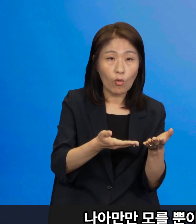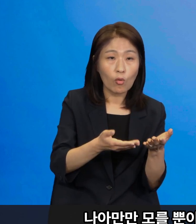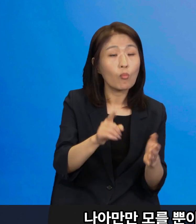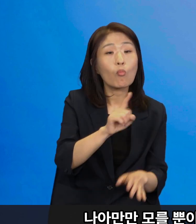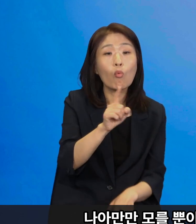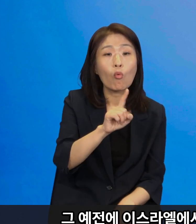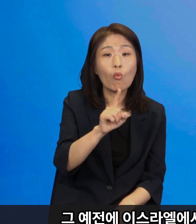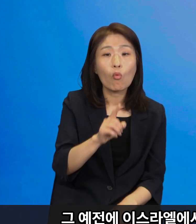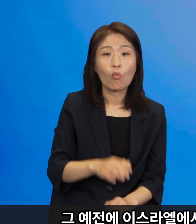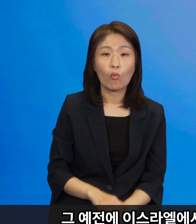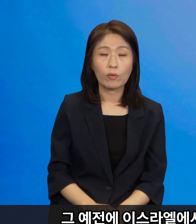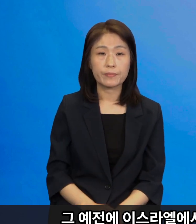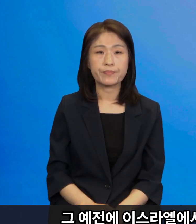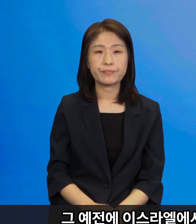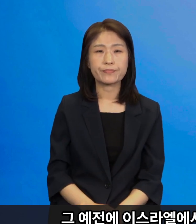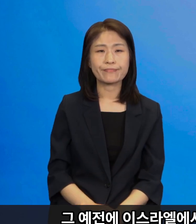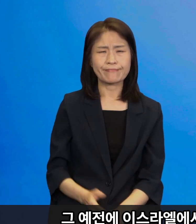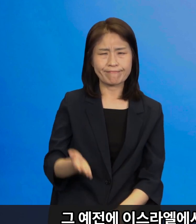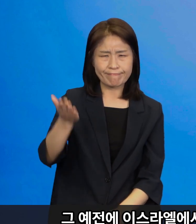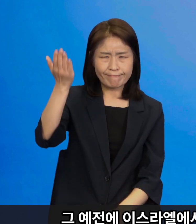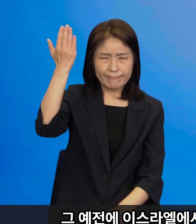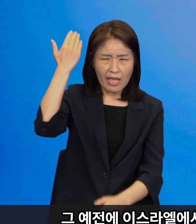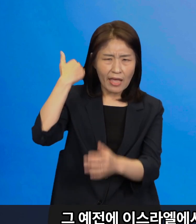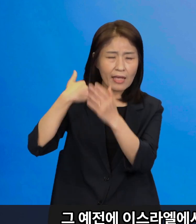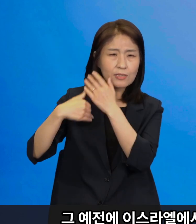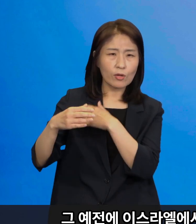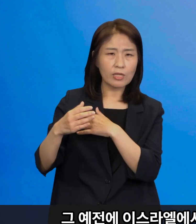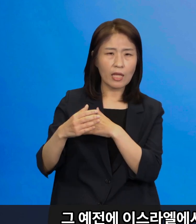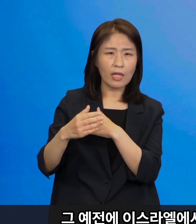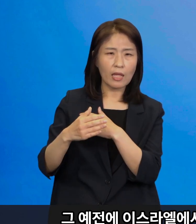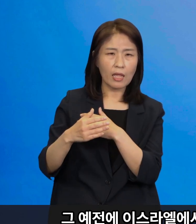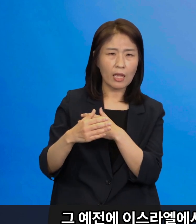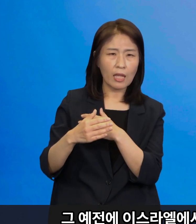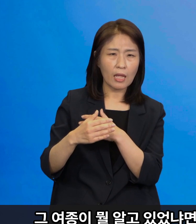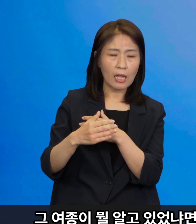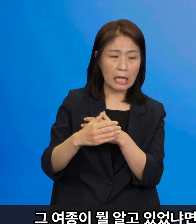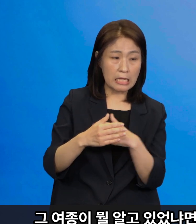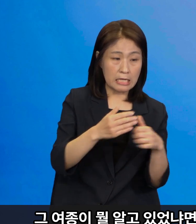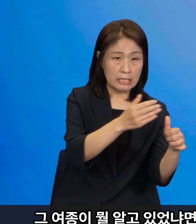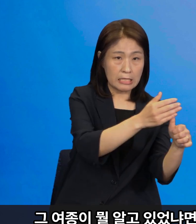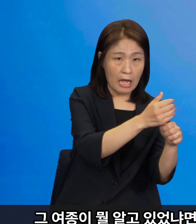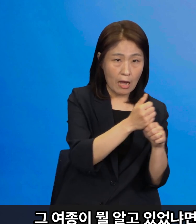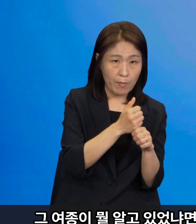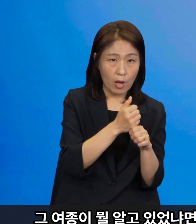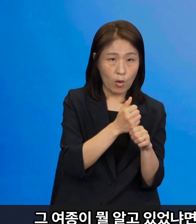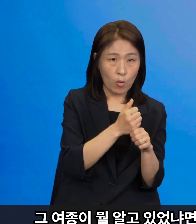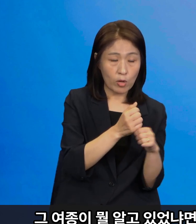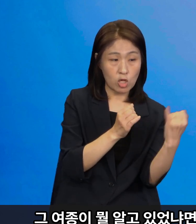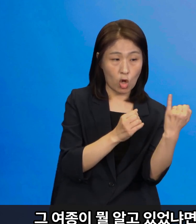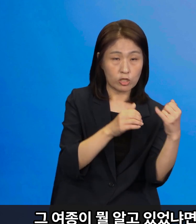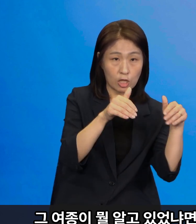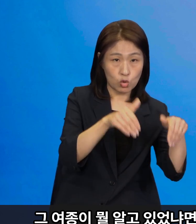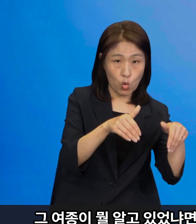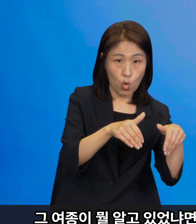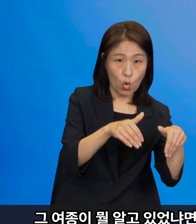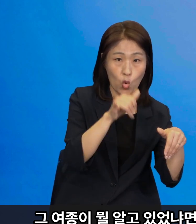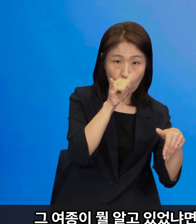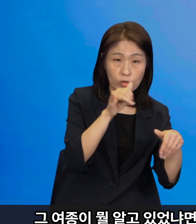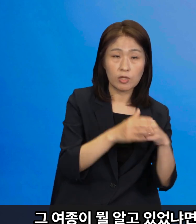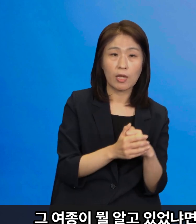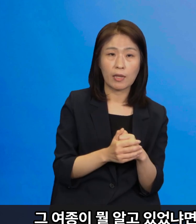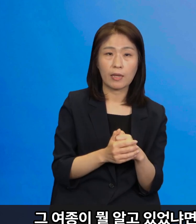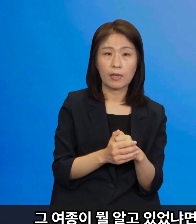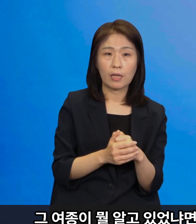아십니까? 그 예전에 이스라엘에서 사로잡아온 여종이 하나 있었어요. 그 여종이 뭘 알고 있었냐면 사마리아에 하나님의